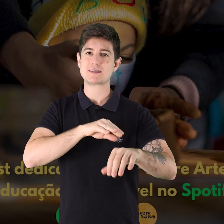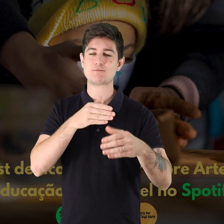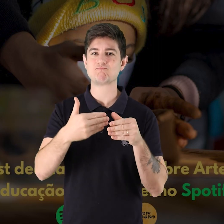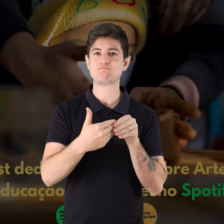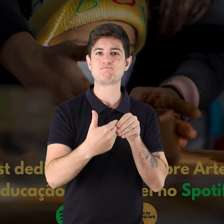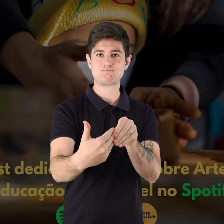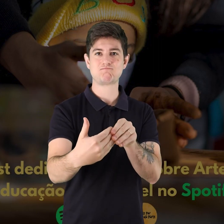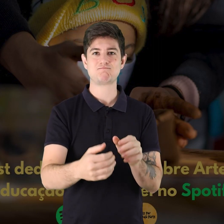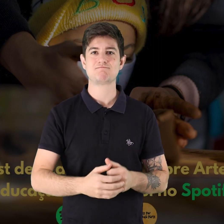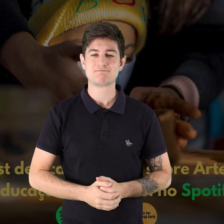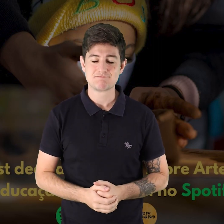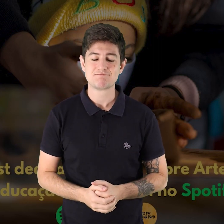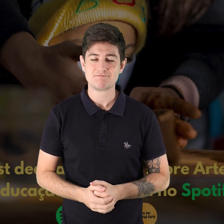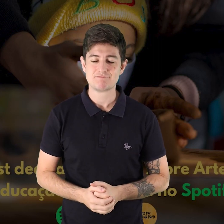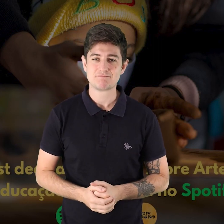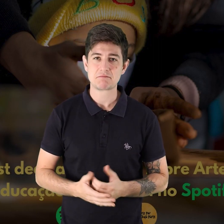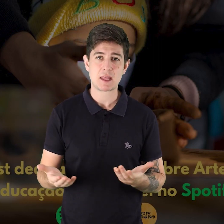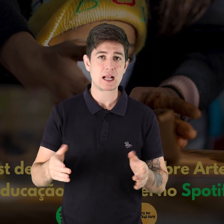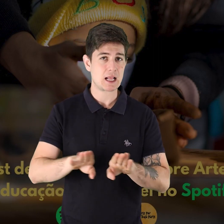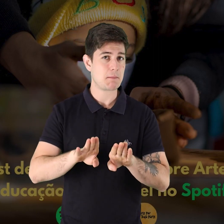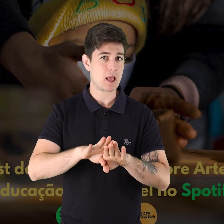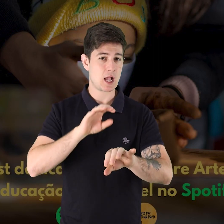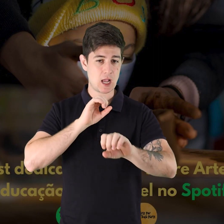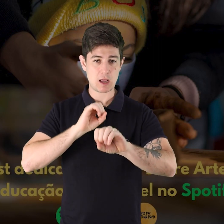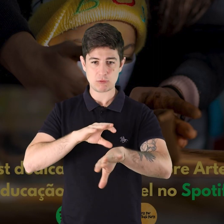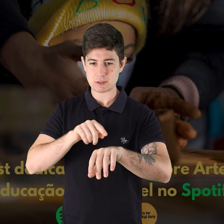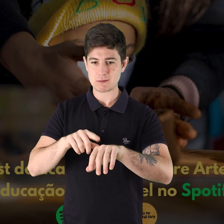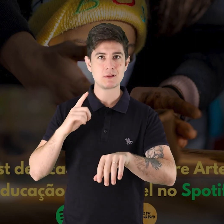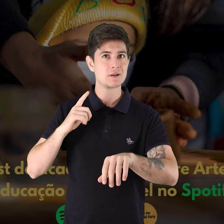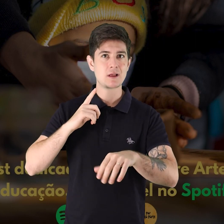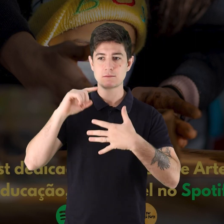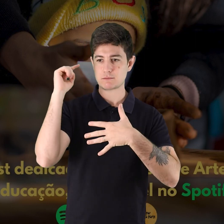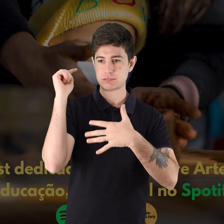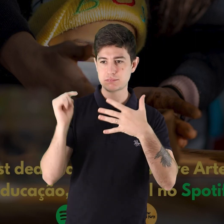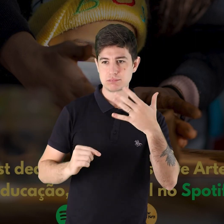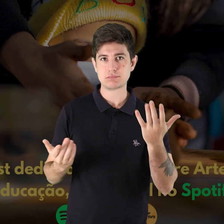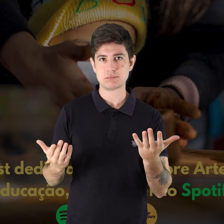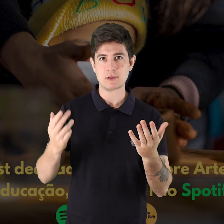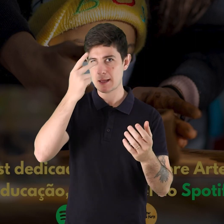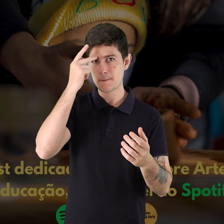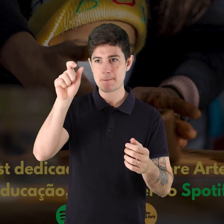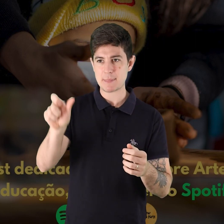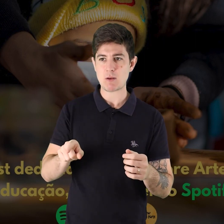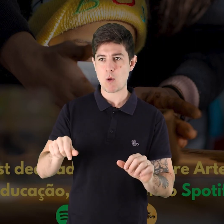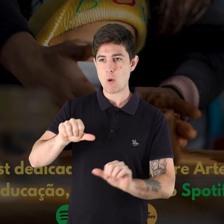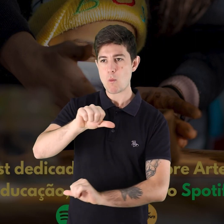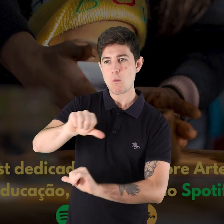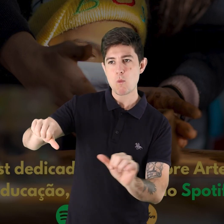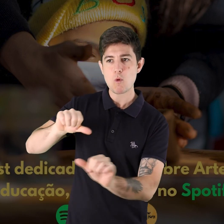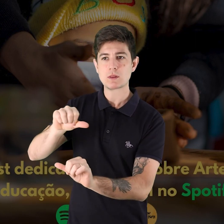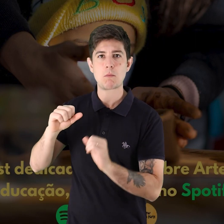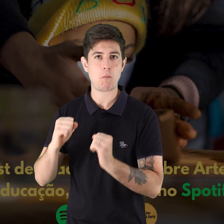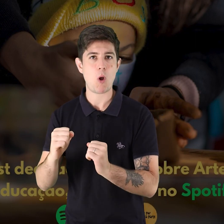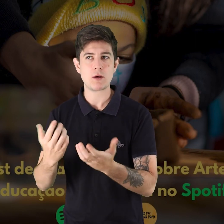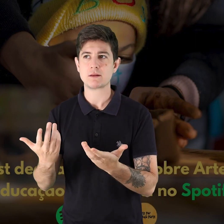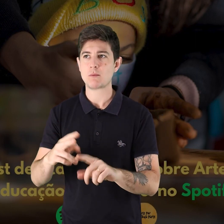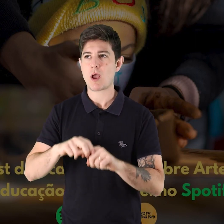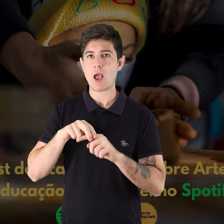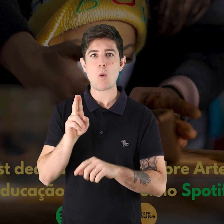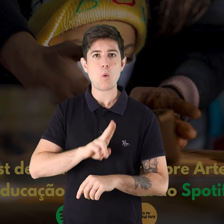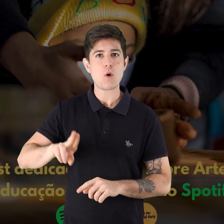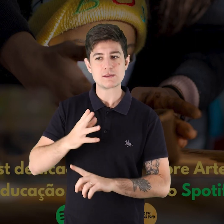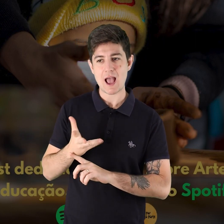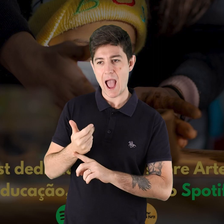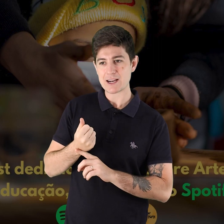das pessoas por meio da educação. E a educação, ela tem, acho que assim, vários pilares. A gente transforma a vida de uma pessoa por meio da